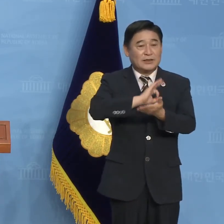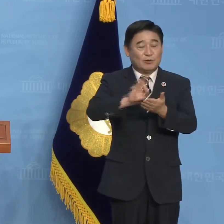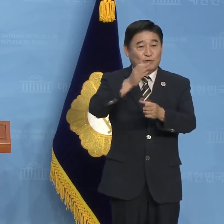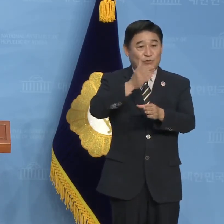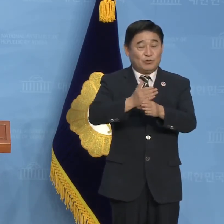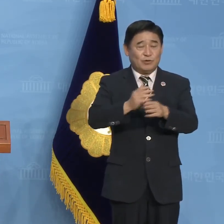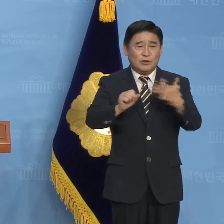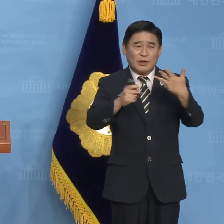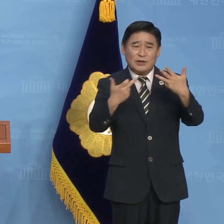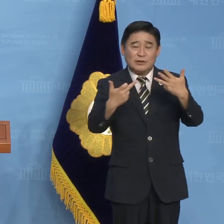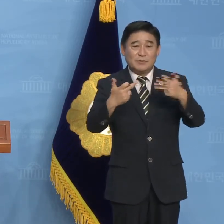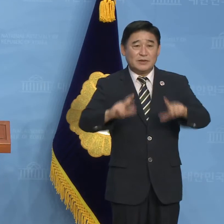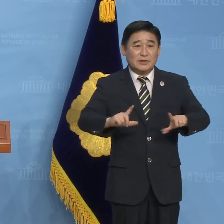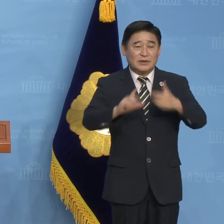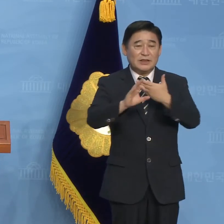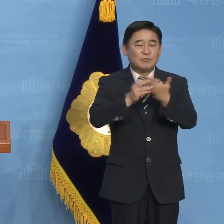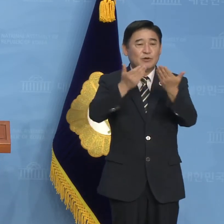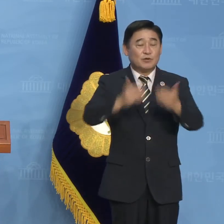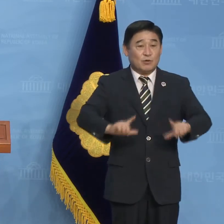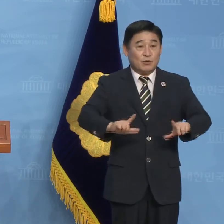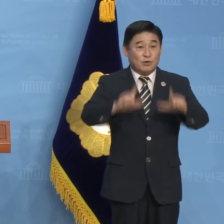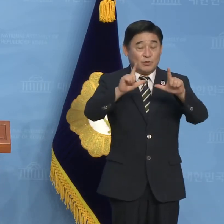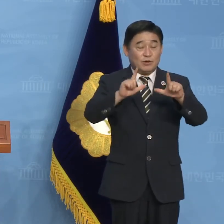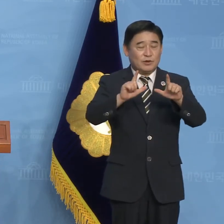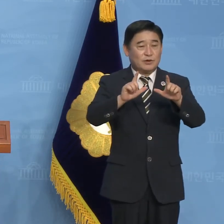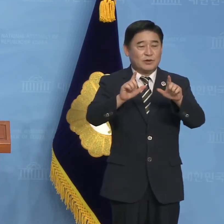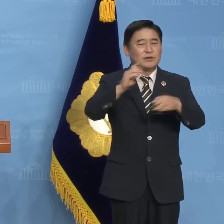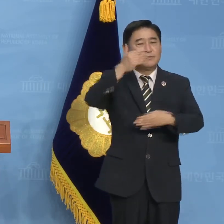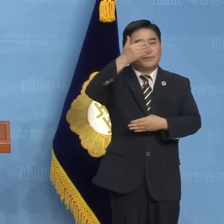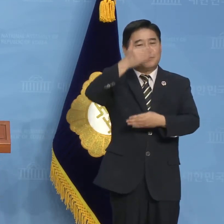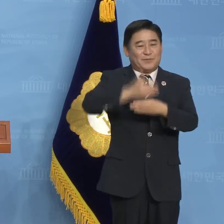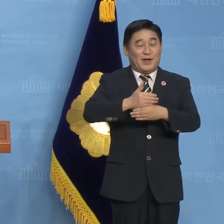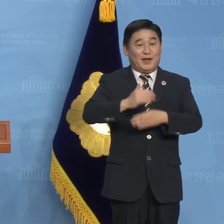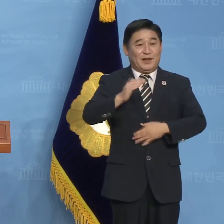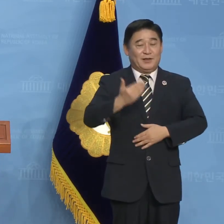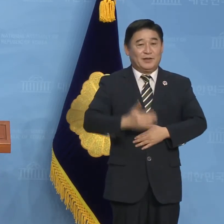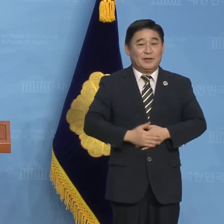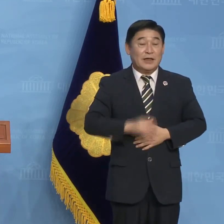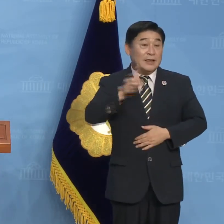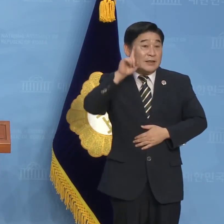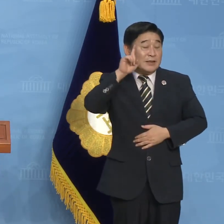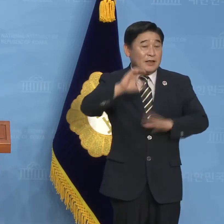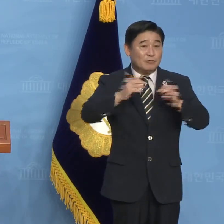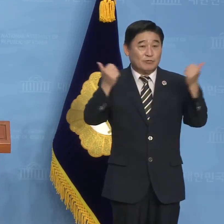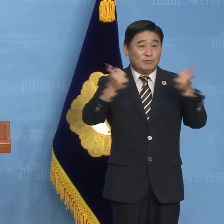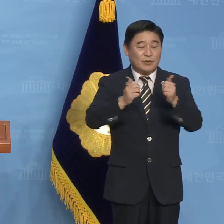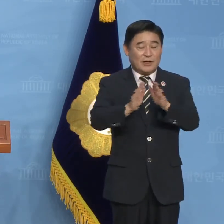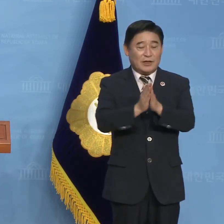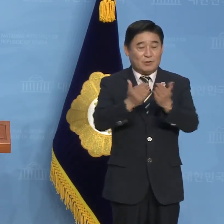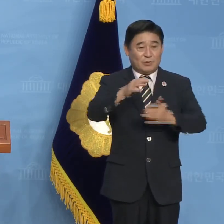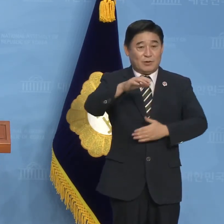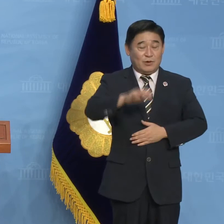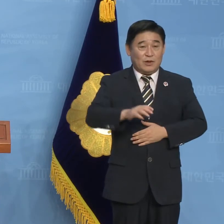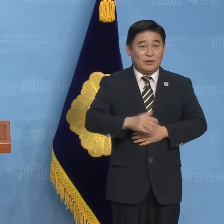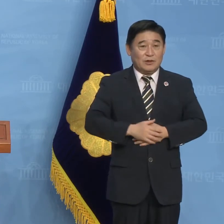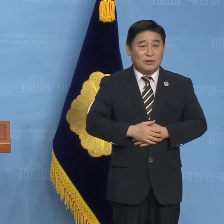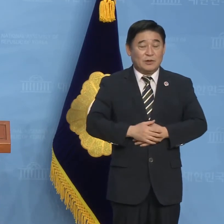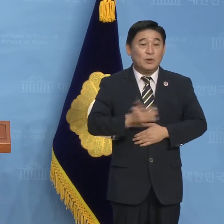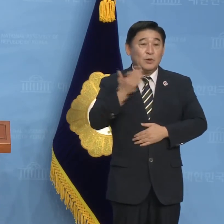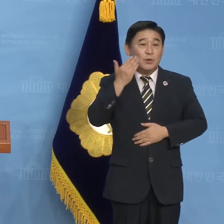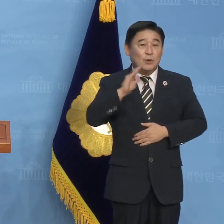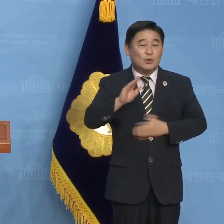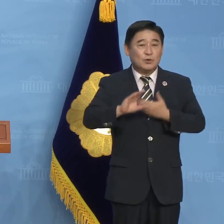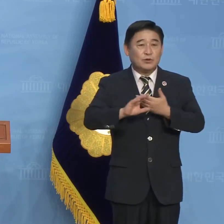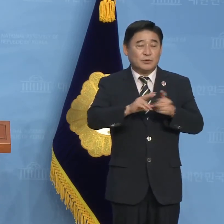오는 8월 17일 임시 공휴일에는 국회 도서관을 개관하지 않습니다. 그리고 내일 국회 도서관은 최신 외국